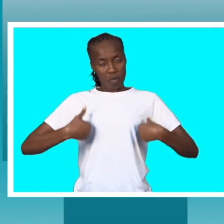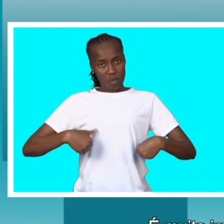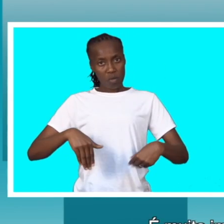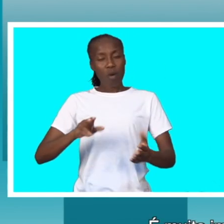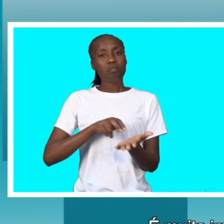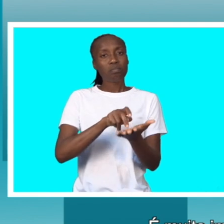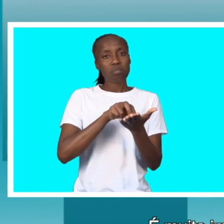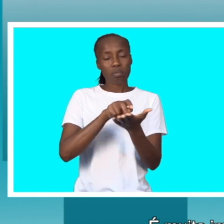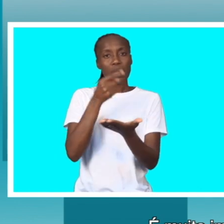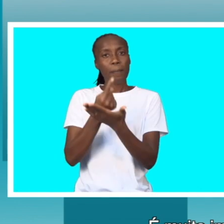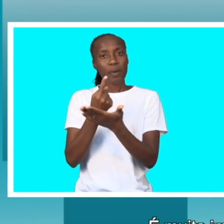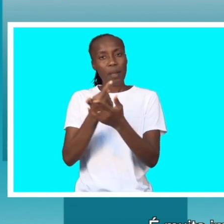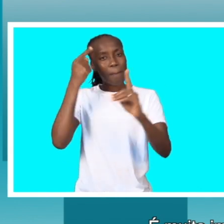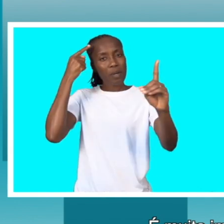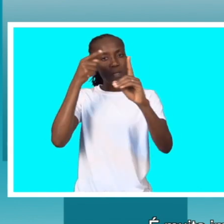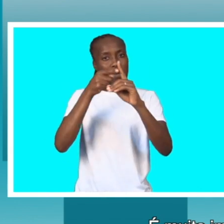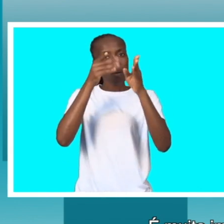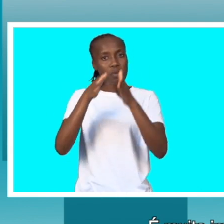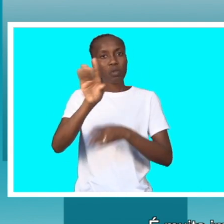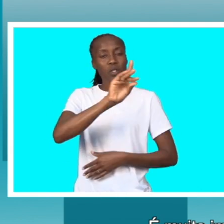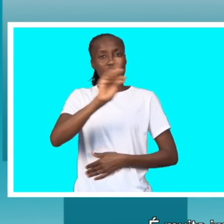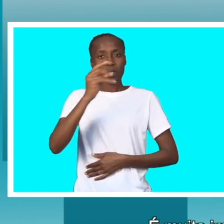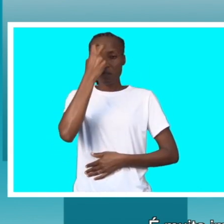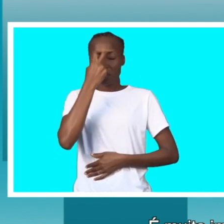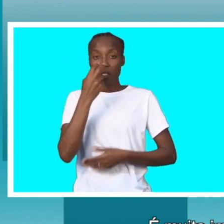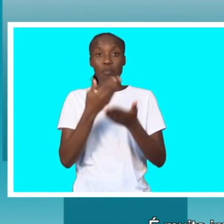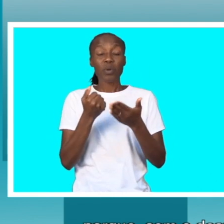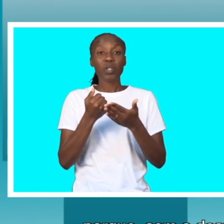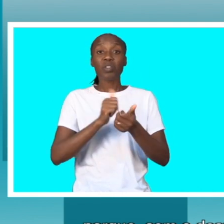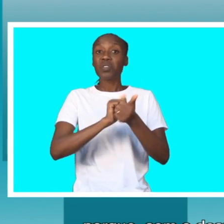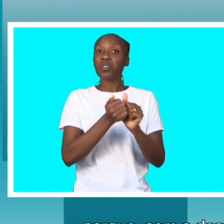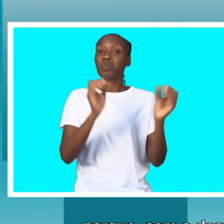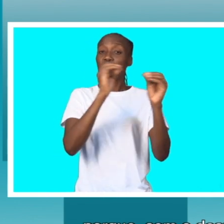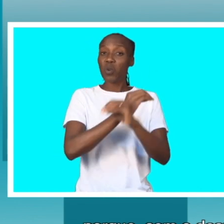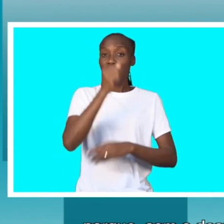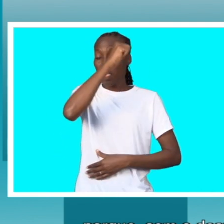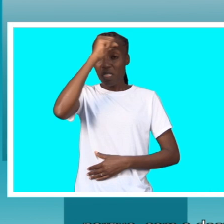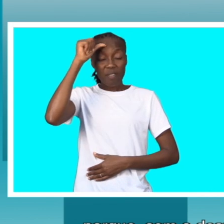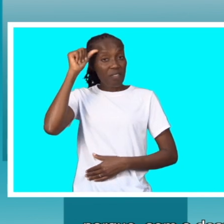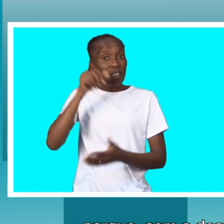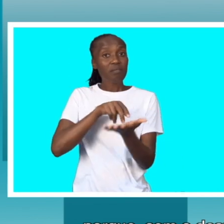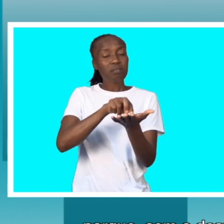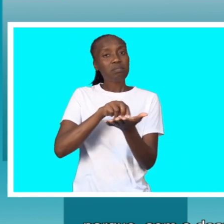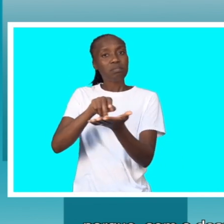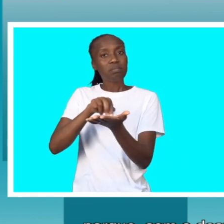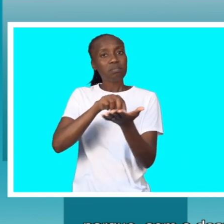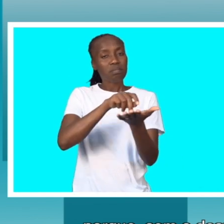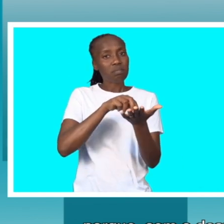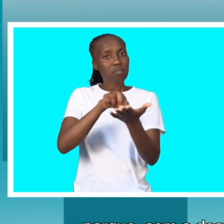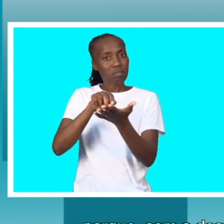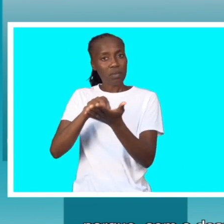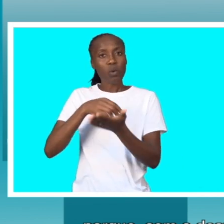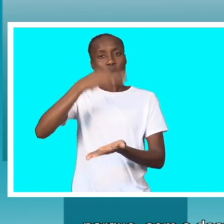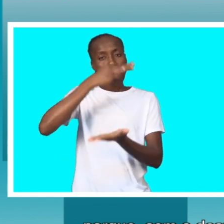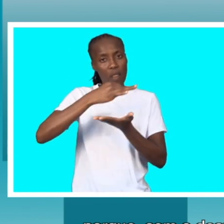locomoção É muito importante Principalmente Para pessoas Com deficiência visual Porque sem desporto Dificilmente Há uma locomoção Com